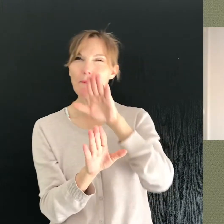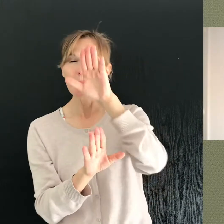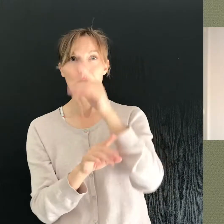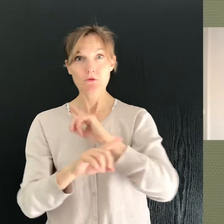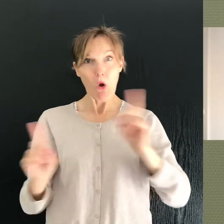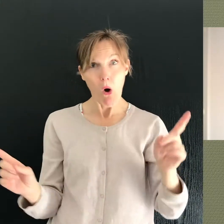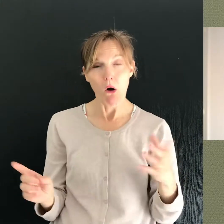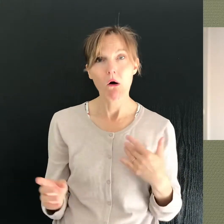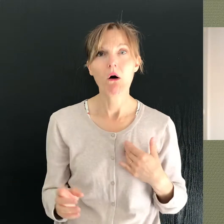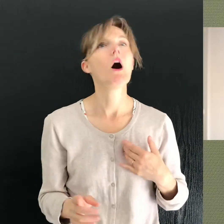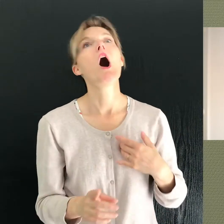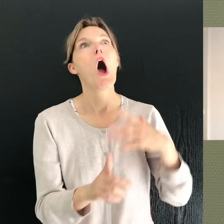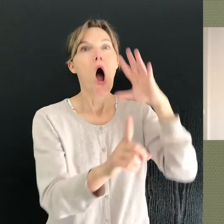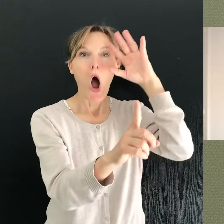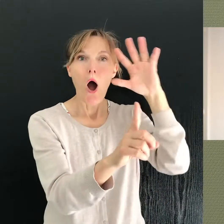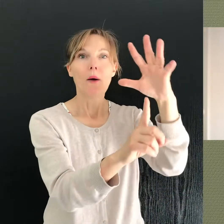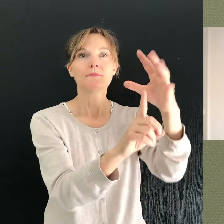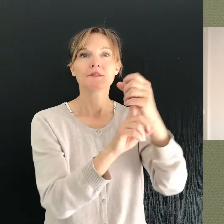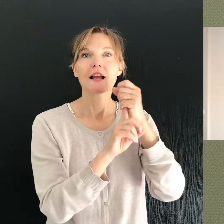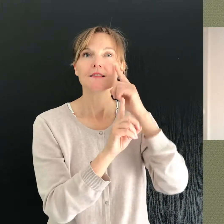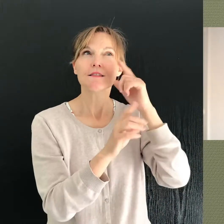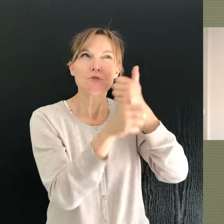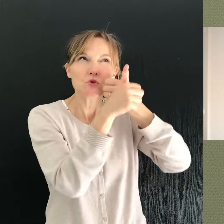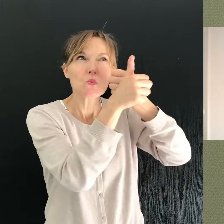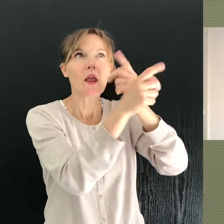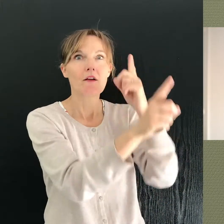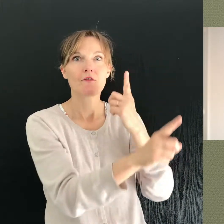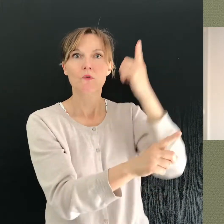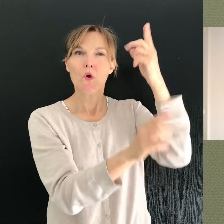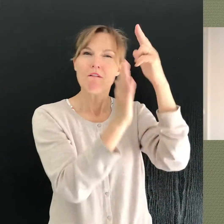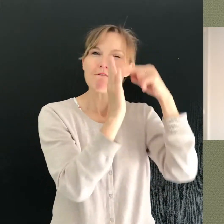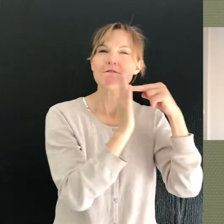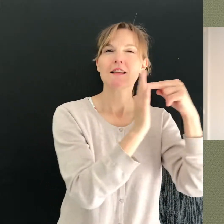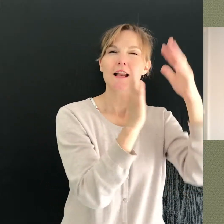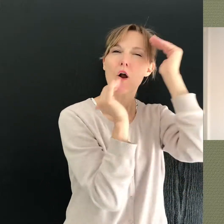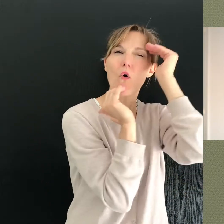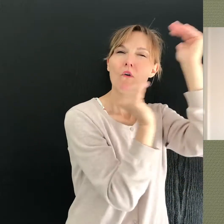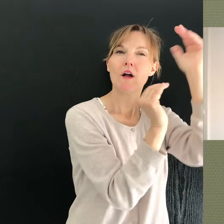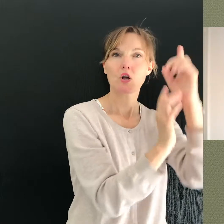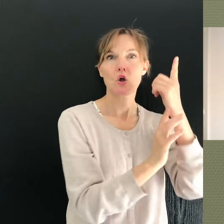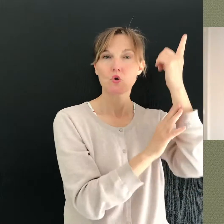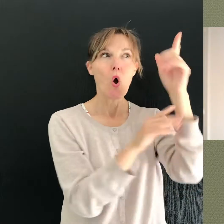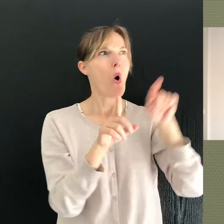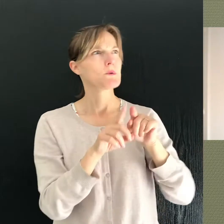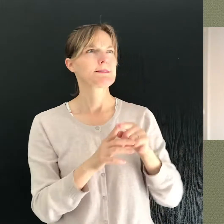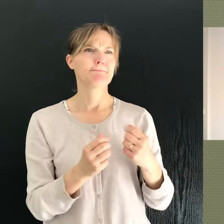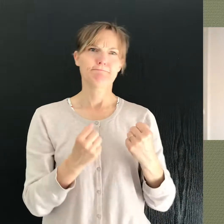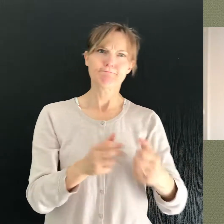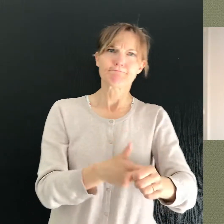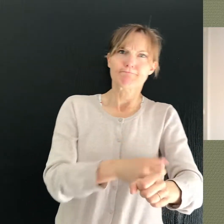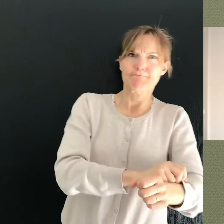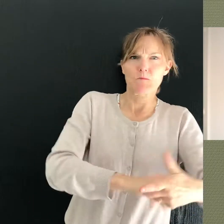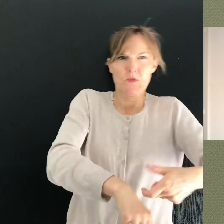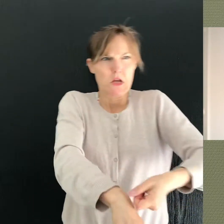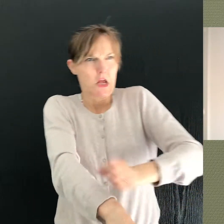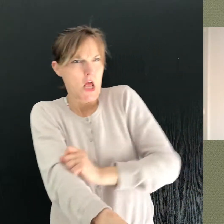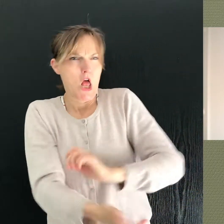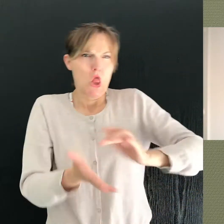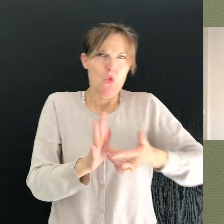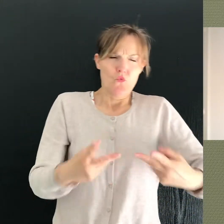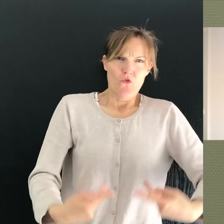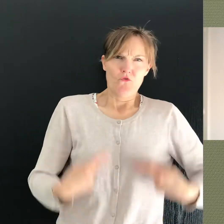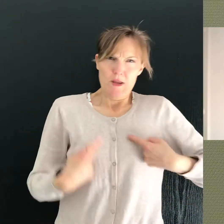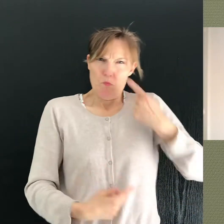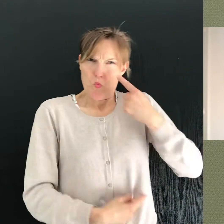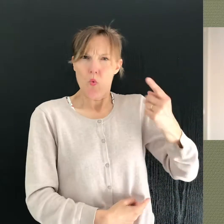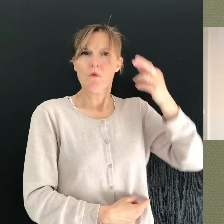la fidélité et la confiance en Dieu et sur leur détermination à donner et à consacrer toute leur